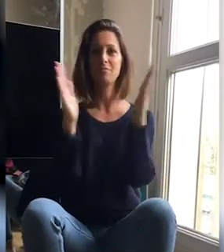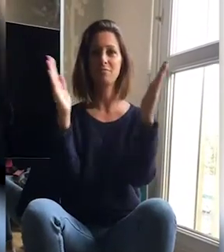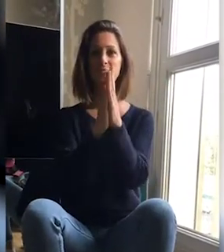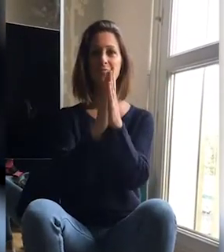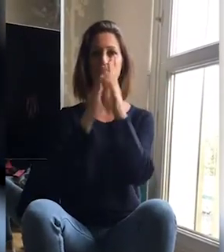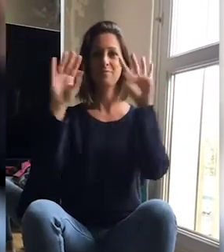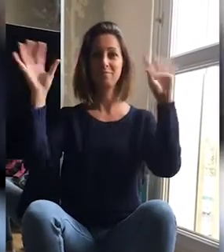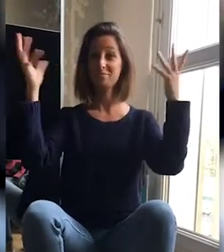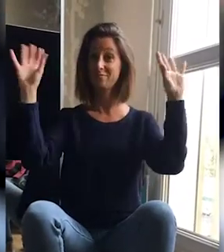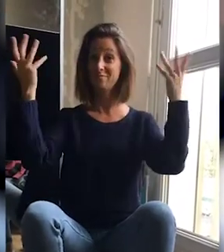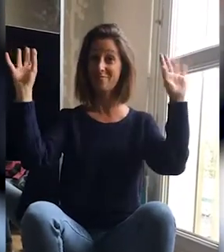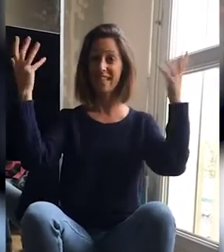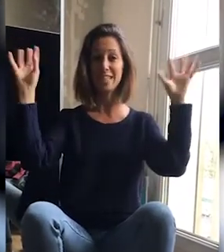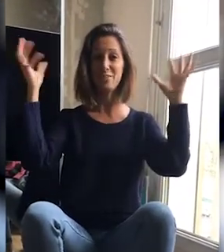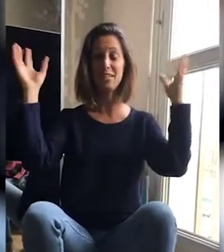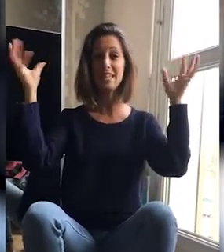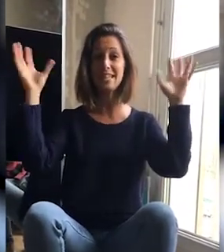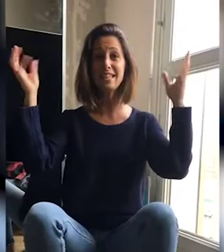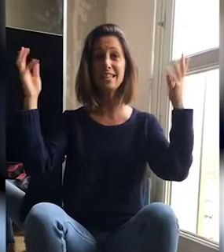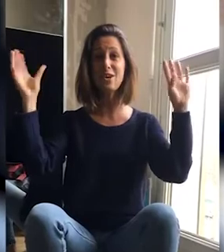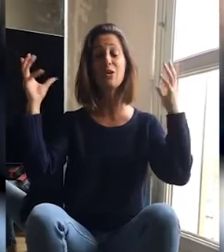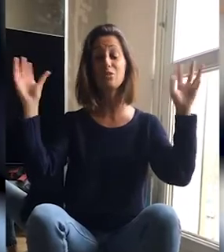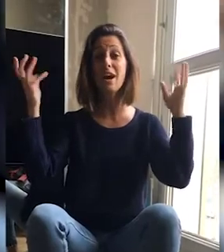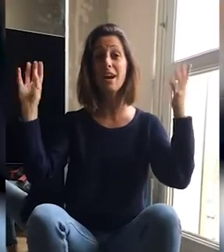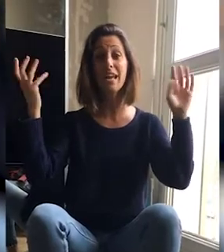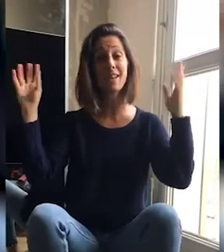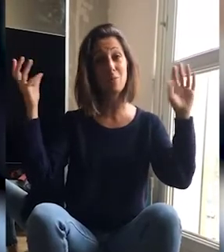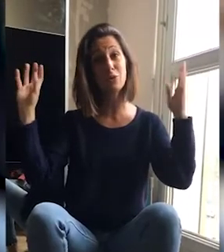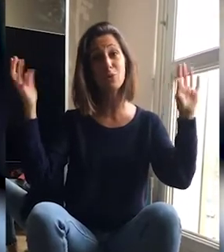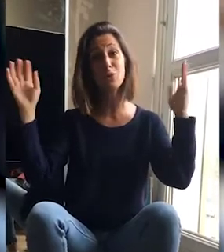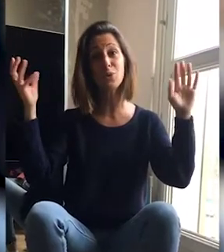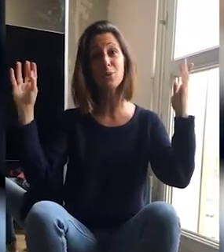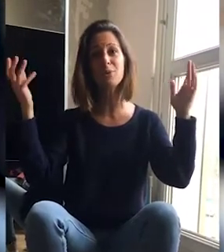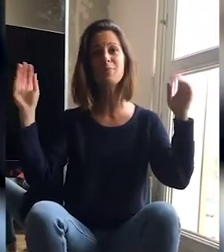C'est fini! Au revoir et à très bientôt!